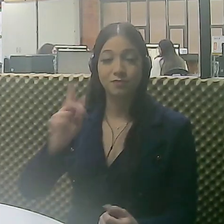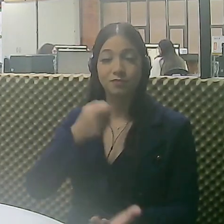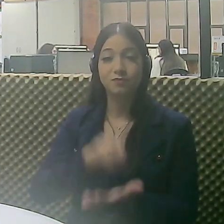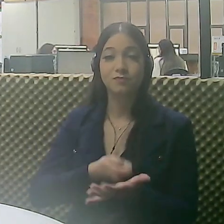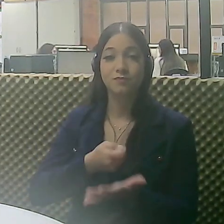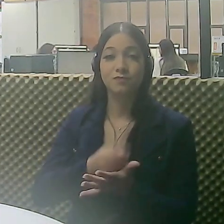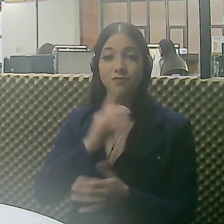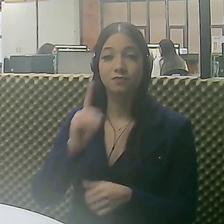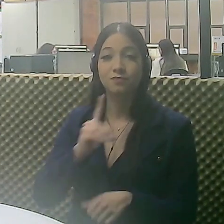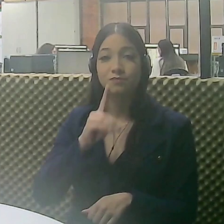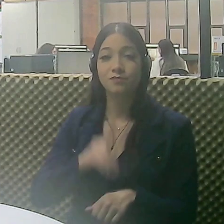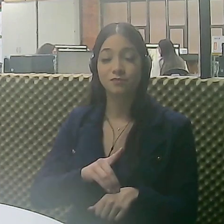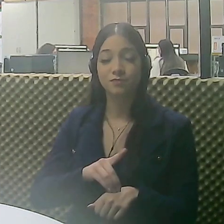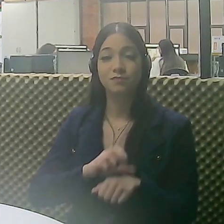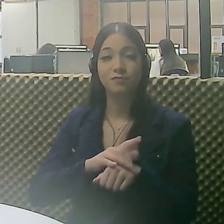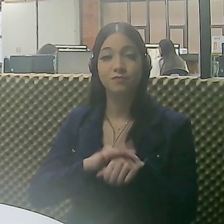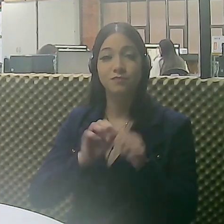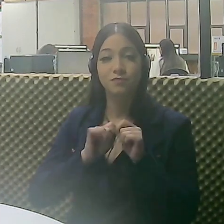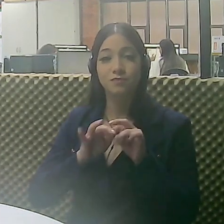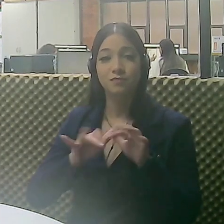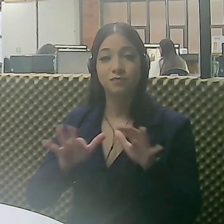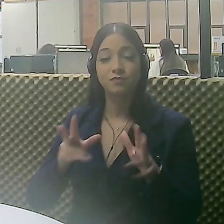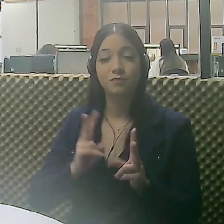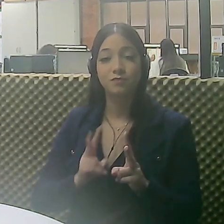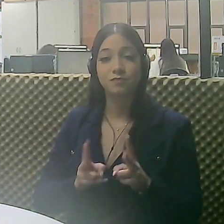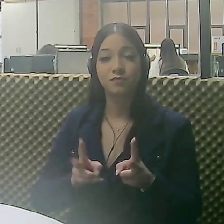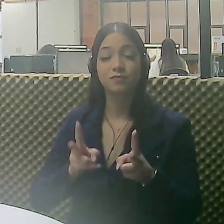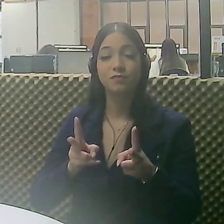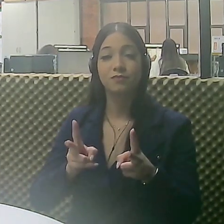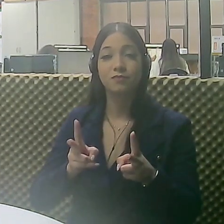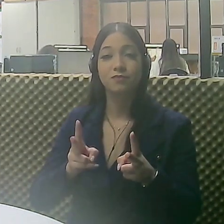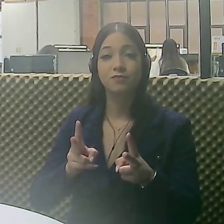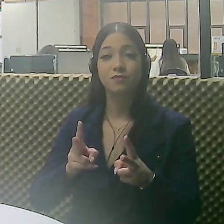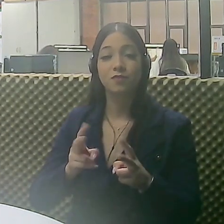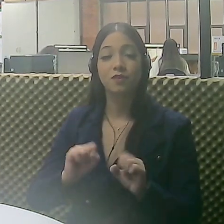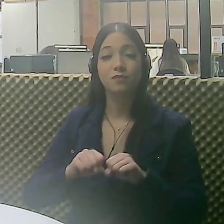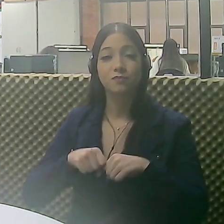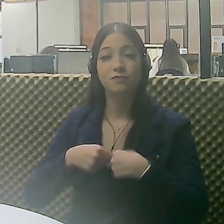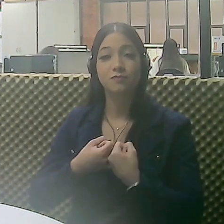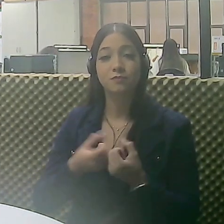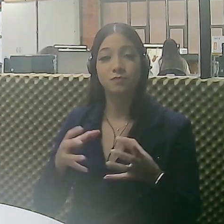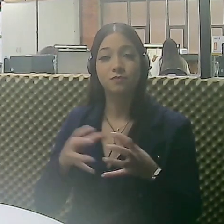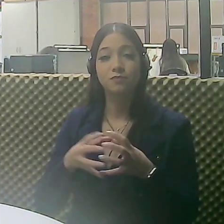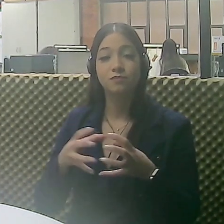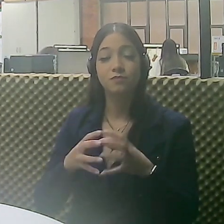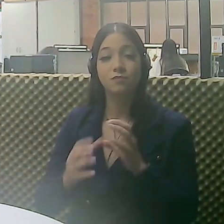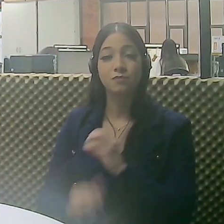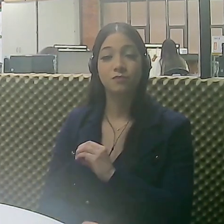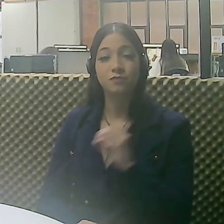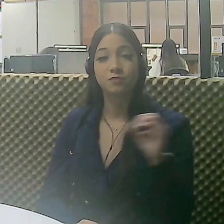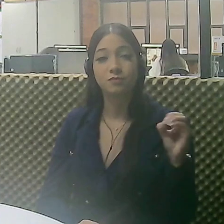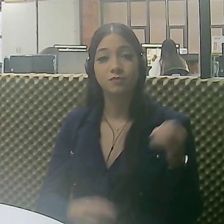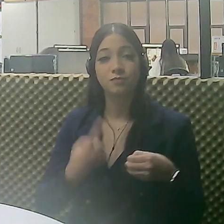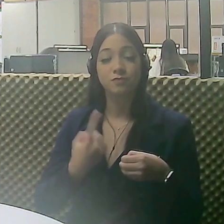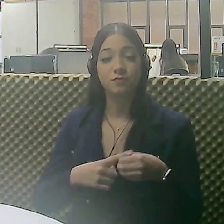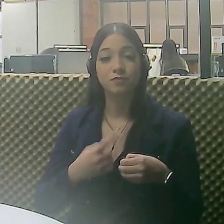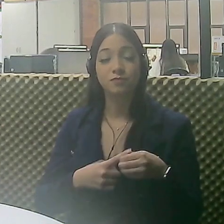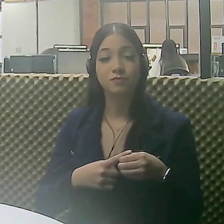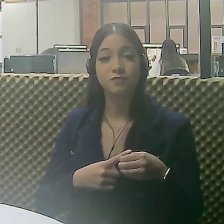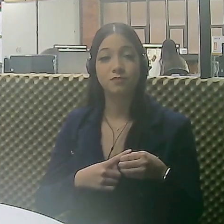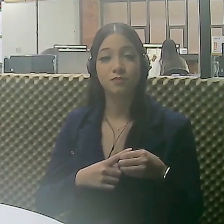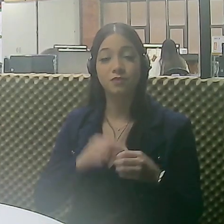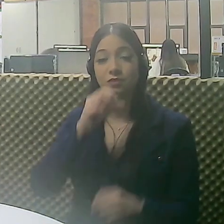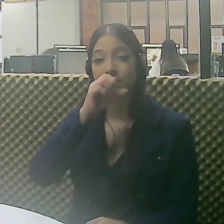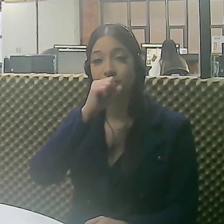combater o mosquito transmissor da dengue continuam e, desta vez, mobilizam força-tarefa na região oeste da cidade. Neste